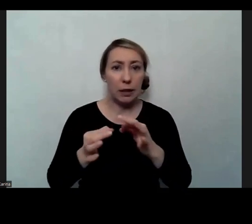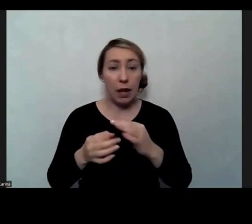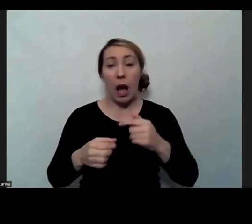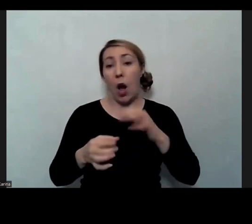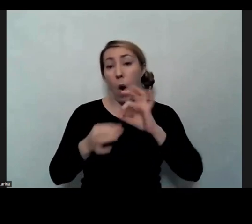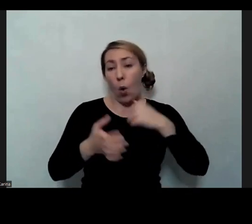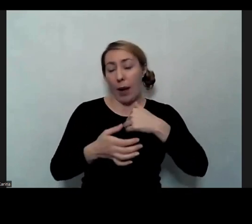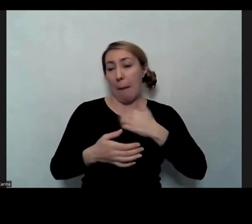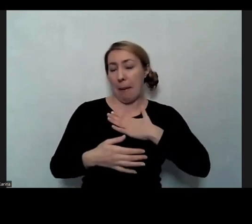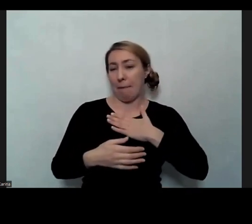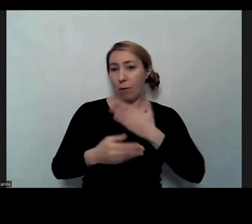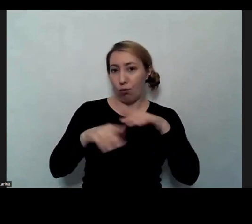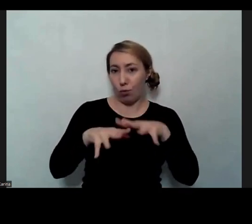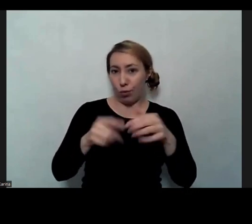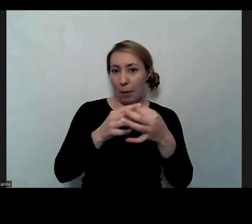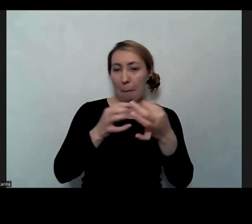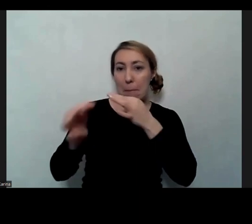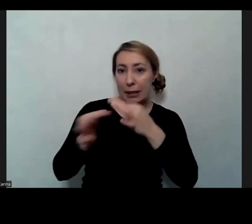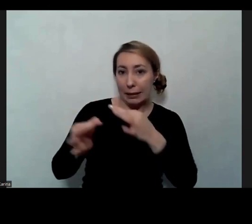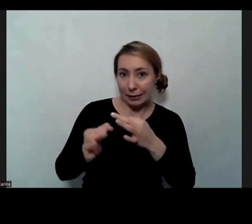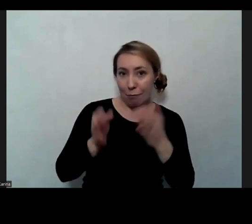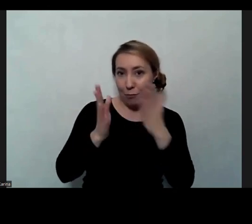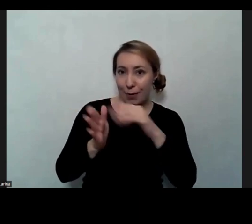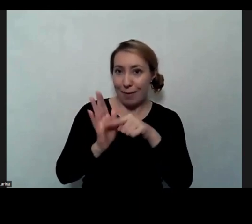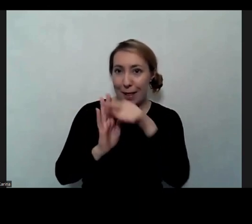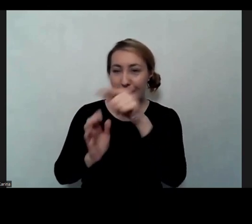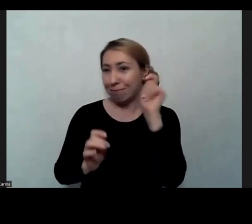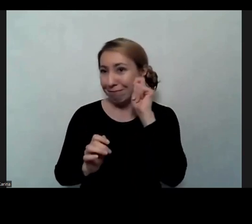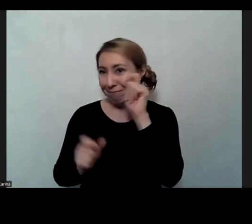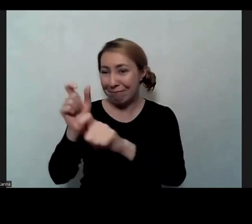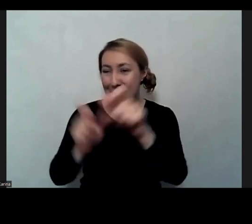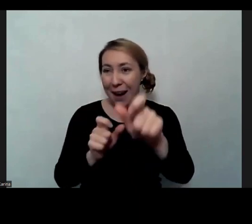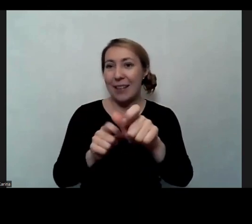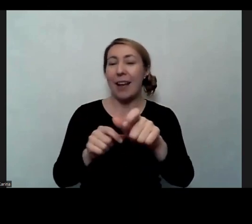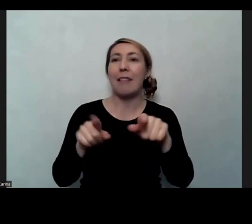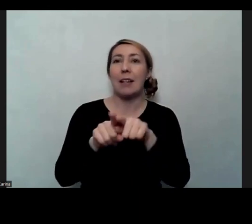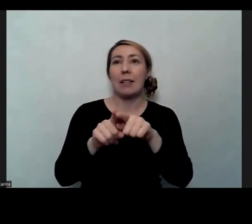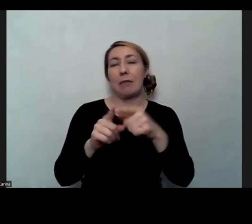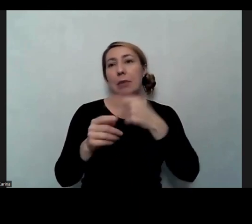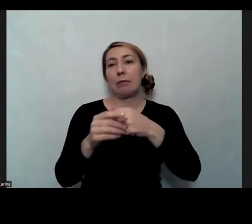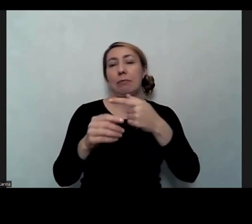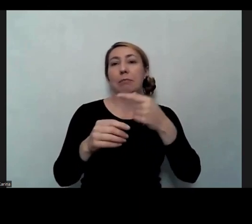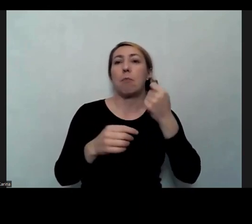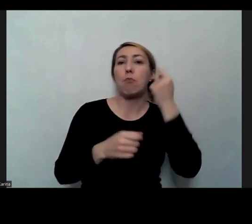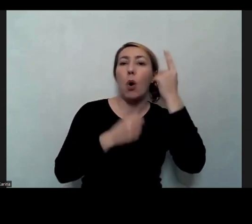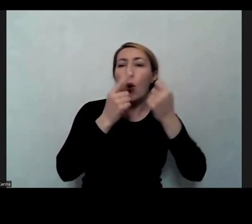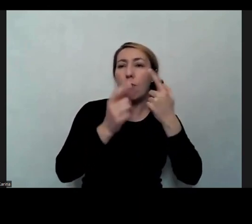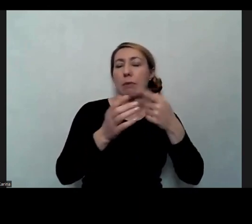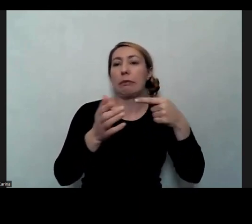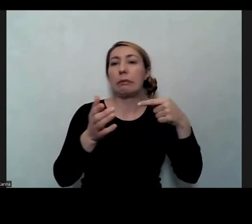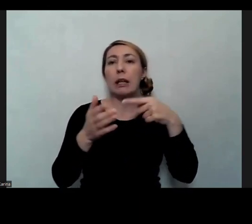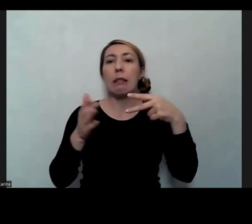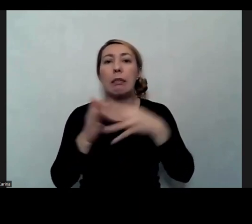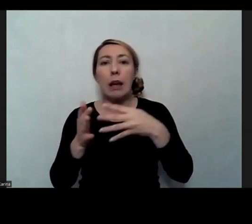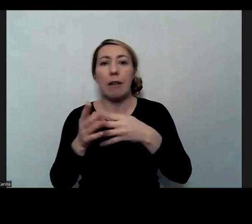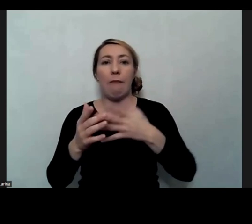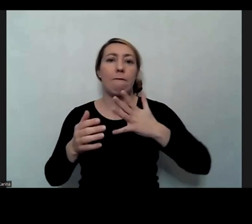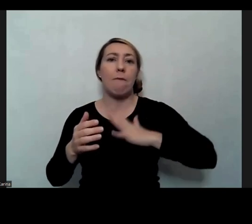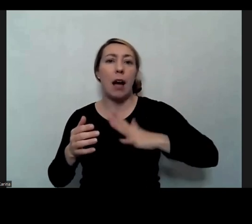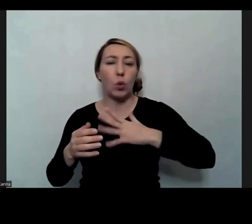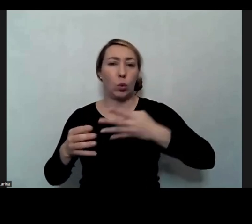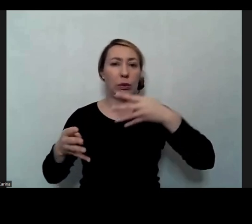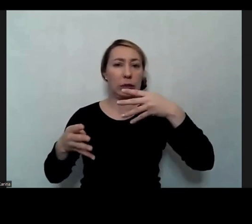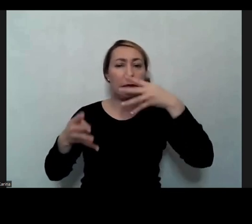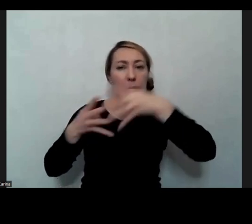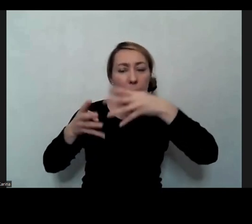pytań przygotowanych do pań i takich, które dotyczą założeń testu, i takich, które dotyczą ich wartości